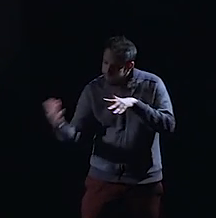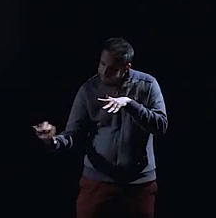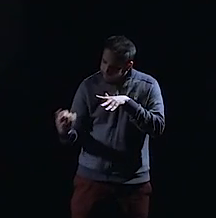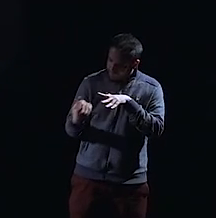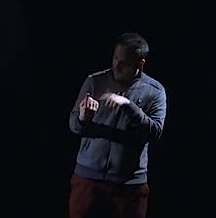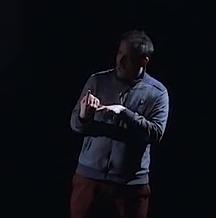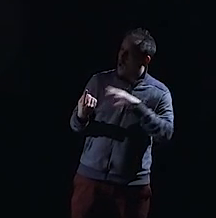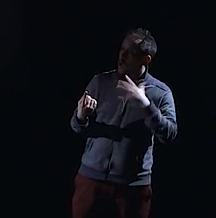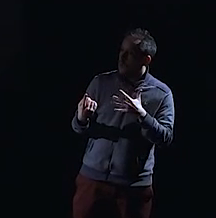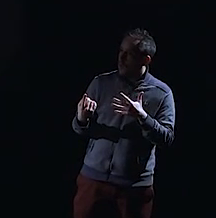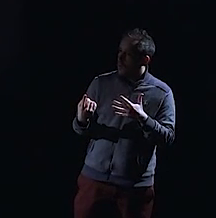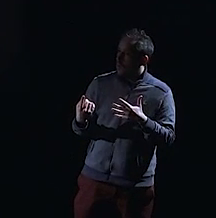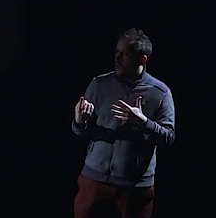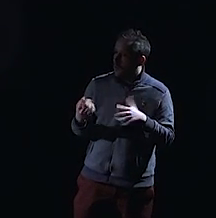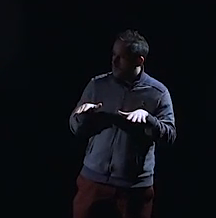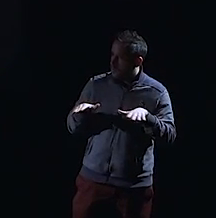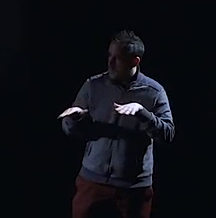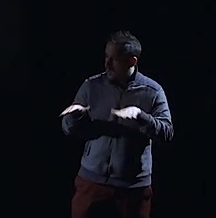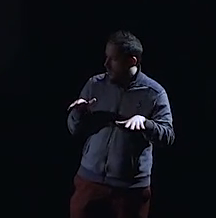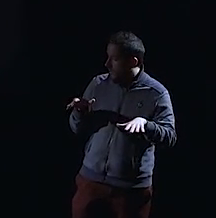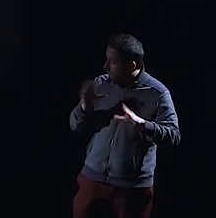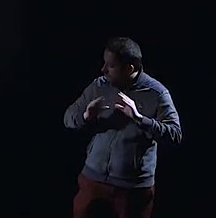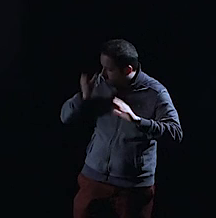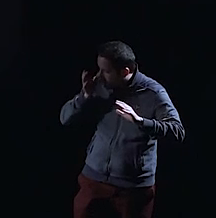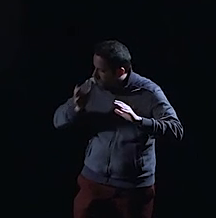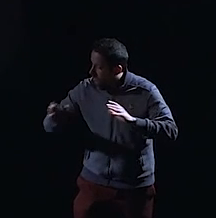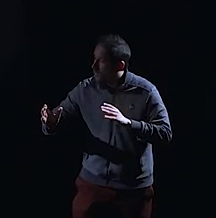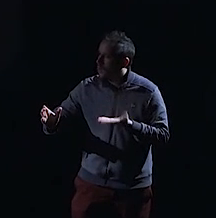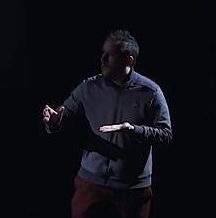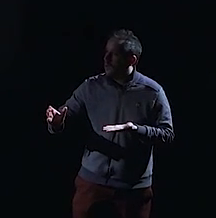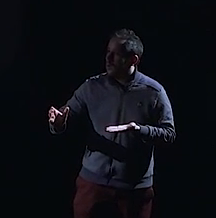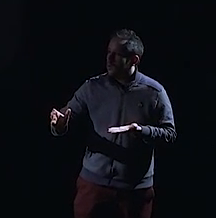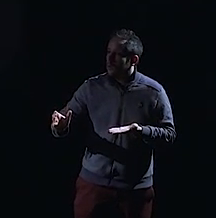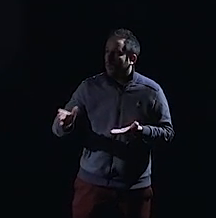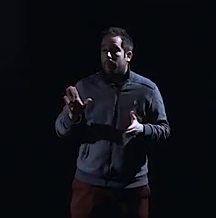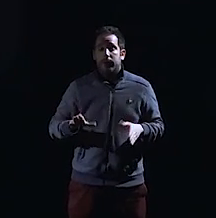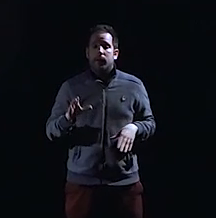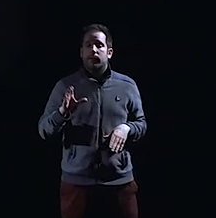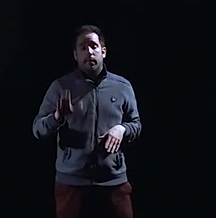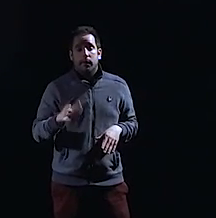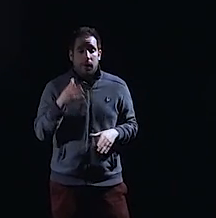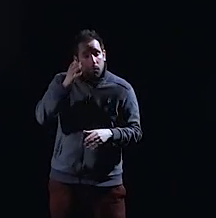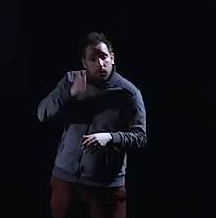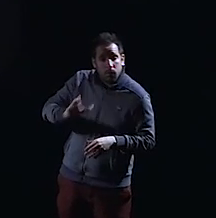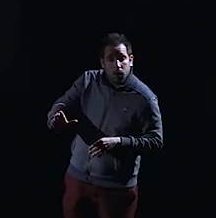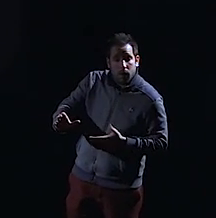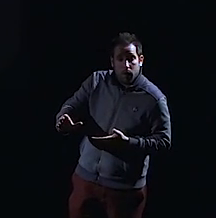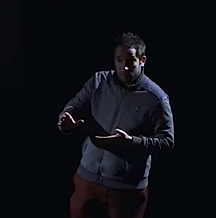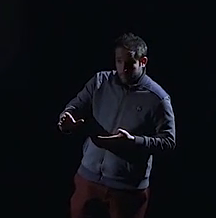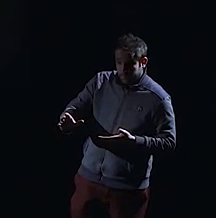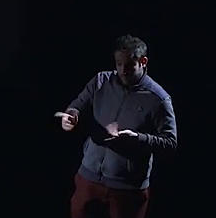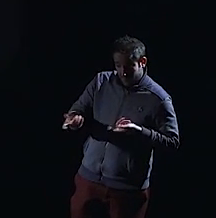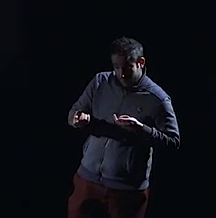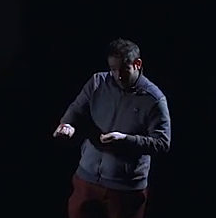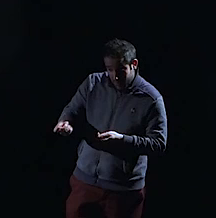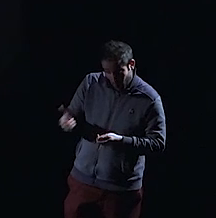de les intégrer dans une manière intégrée qui est prendre soin de lui, parce que prendre soin de lui, là c'est hyper socratique, prendre soin de lui, c'est aussi le forcer